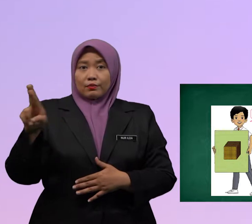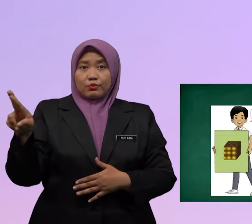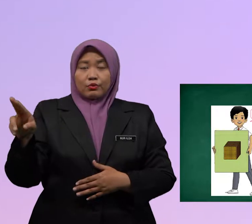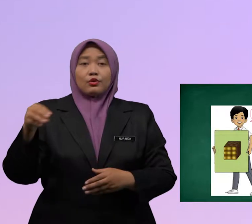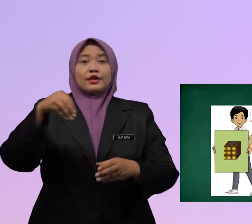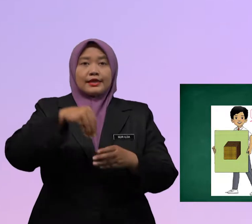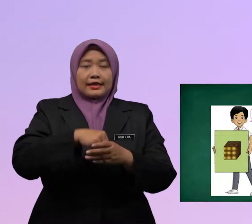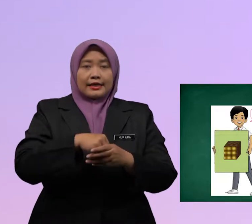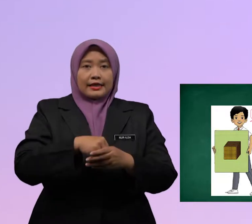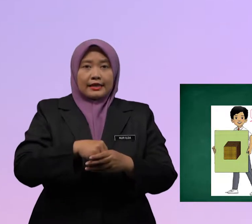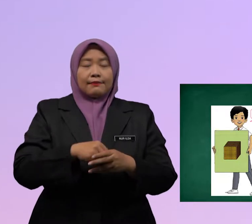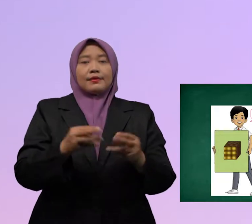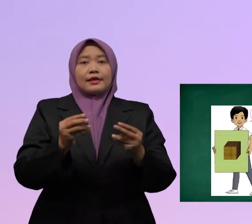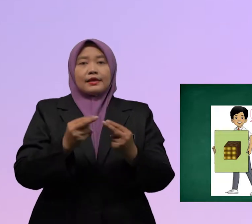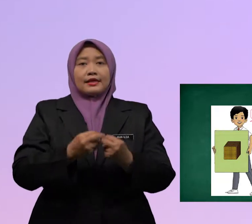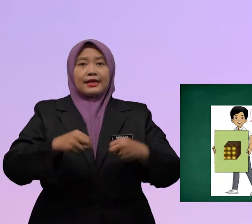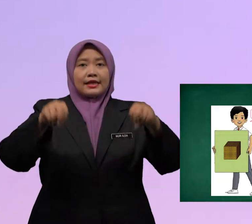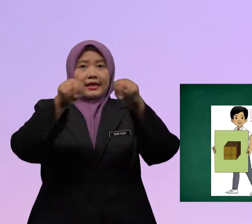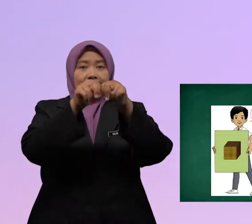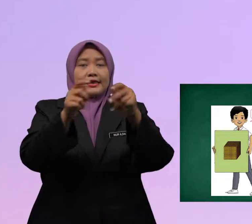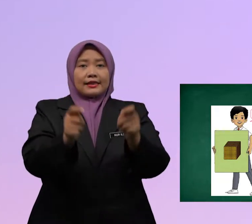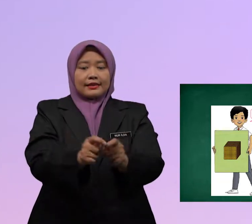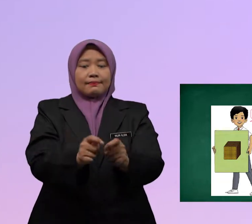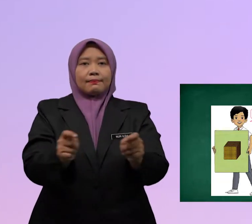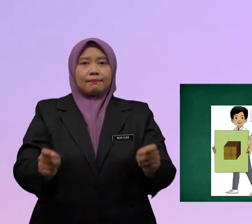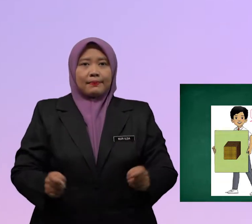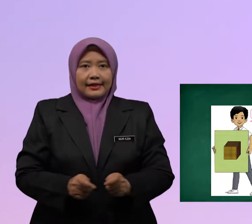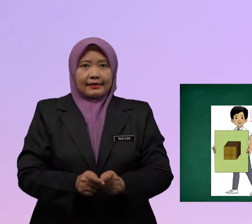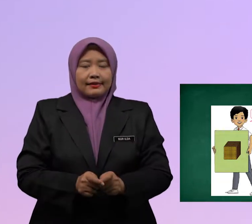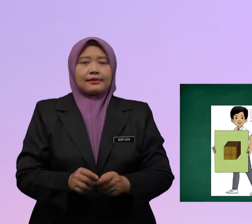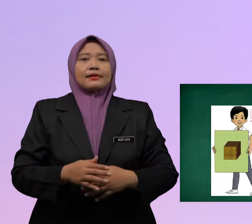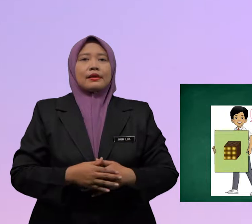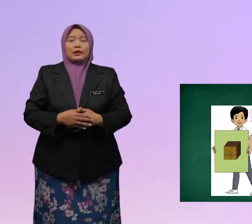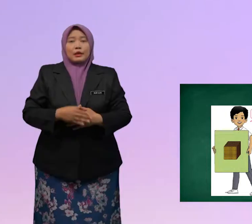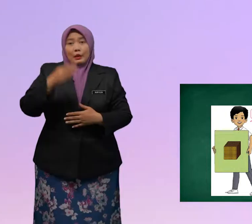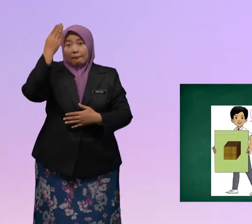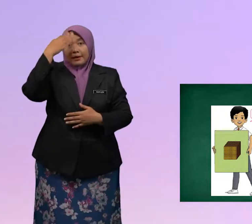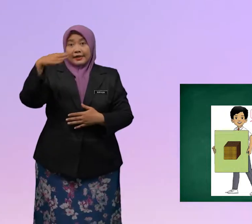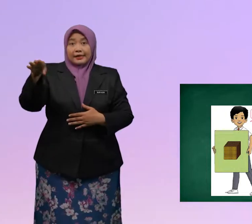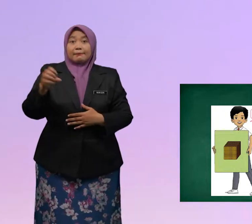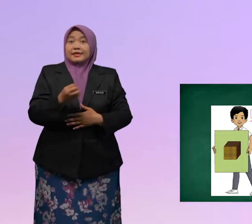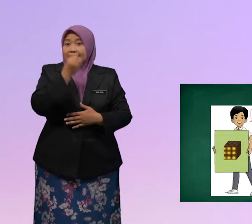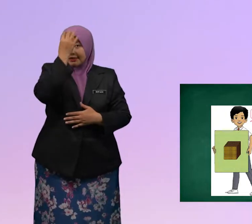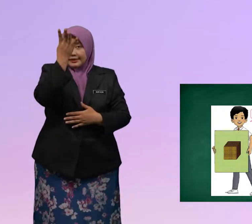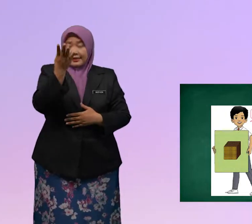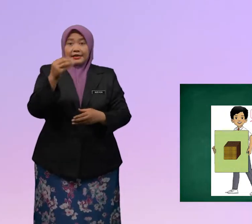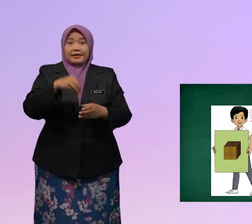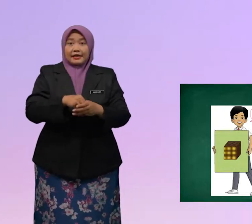1,000 dalam nilai tempat. Bagi menyatakan